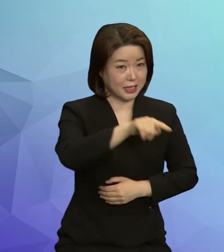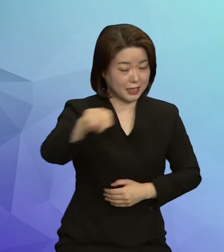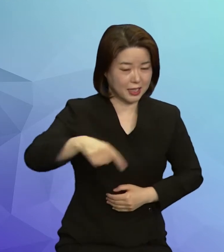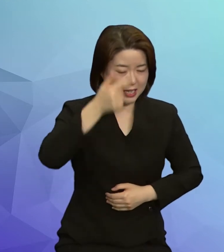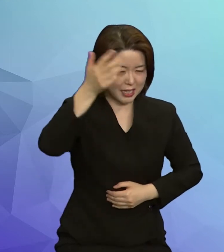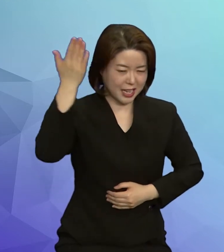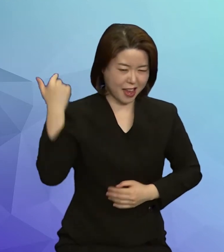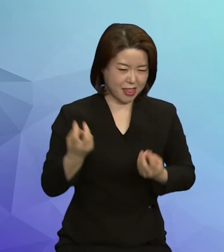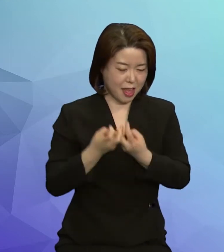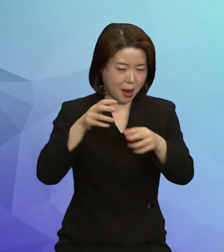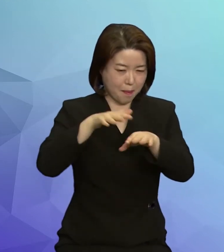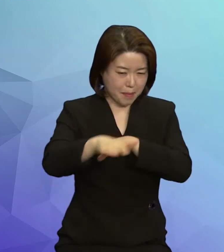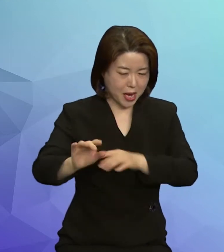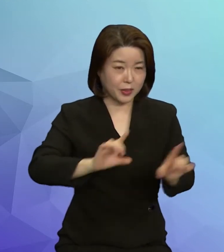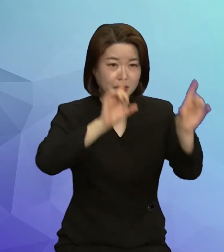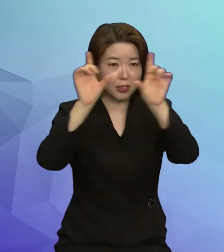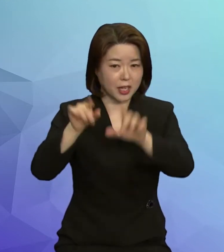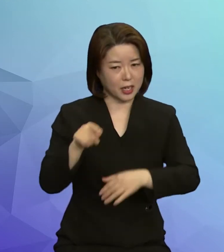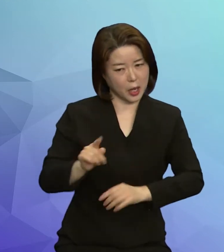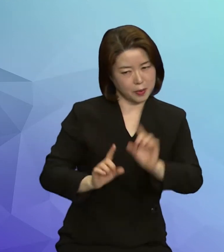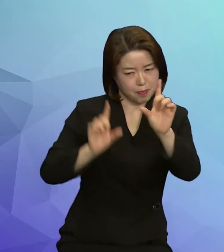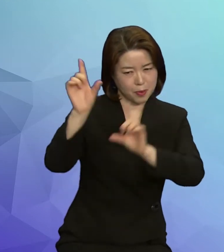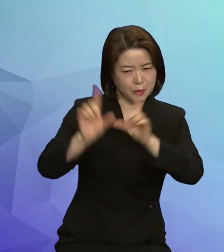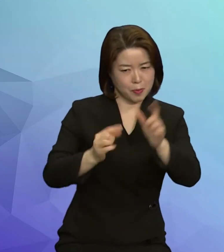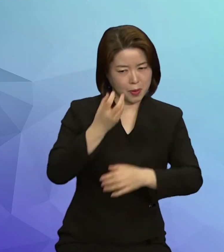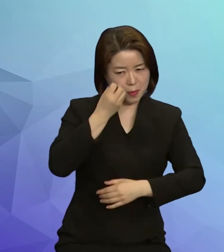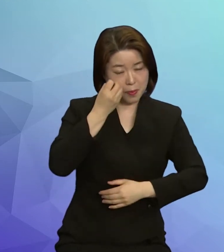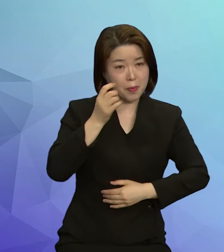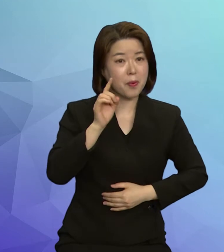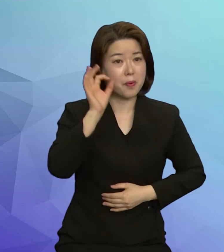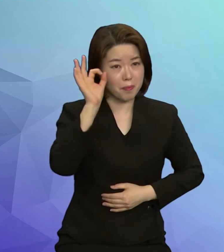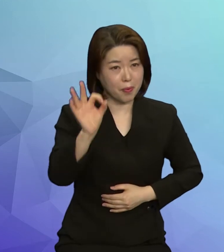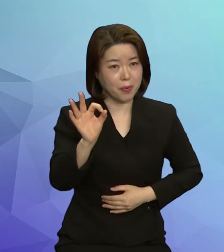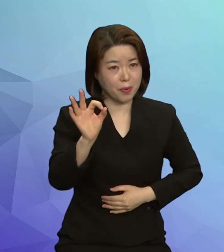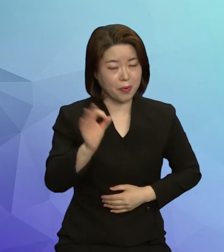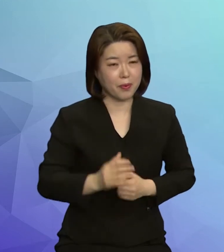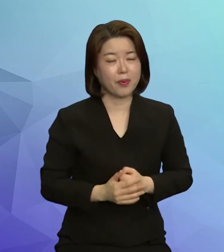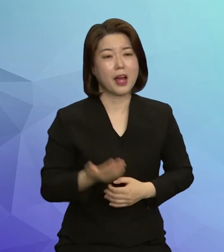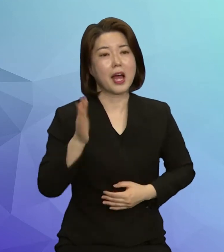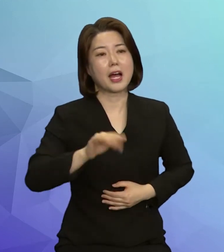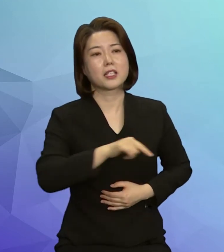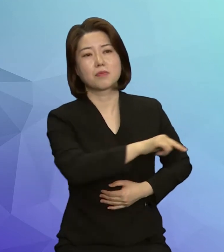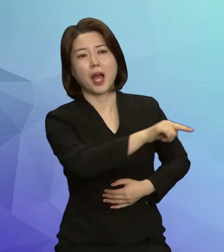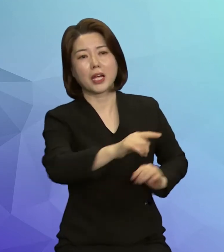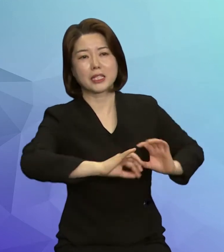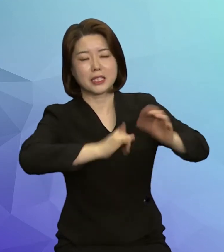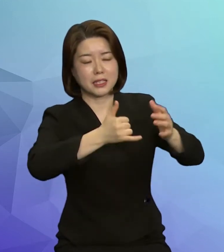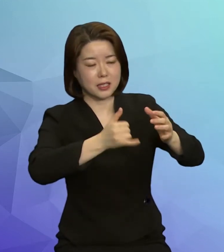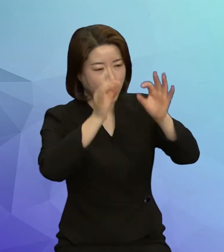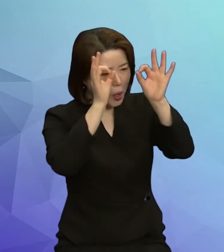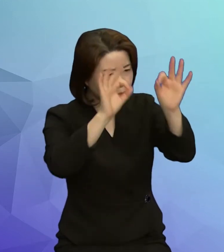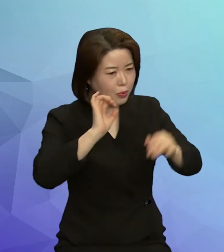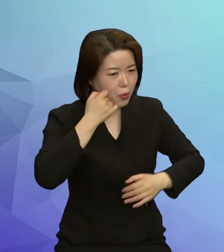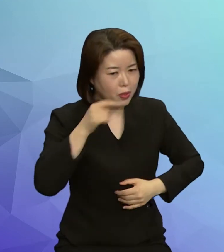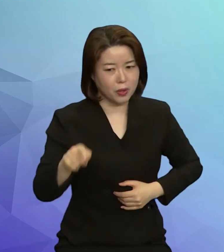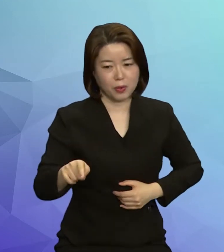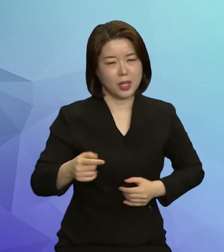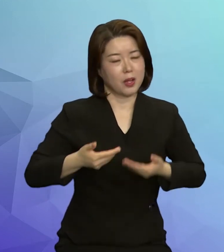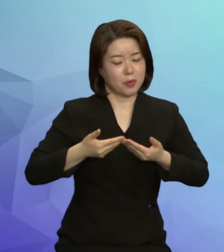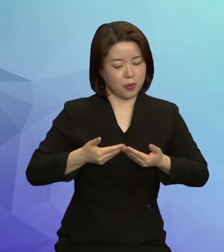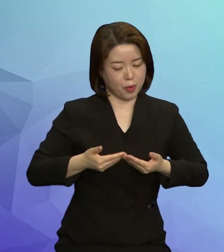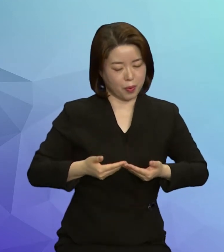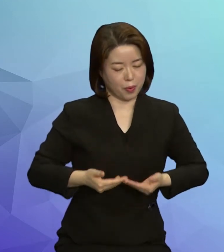그들이 옛날 방식으로 살아가는 것이 참 독특하기도 하지만 이 세상에서는 잘 찾아보기